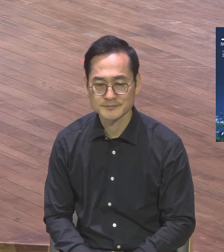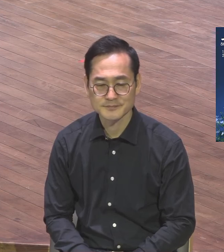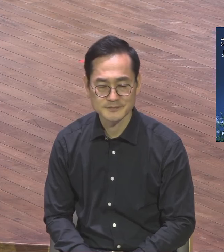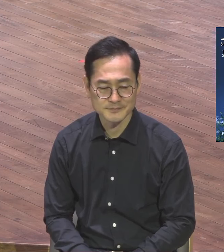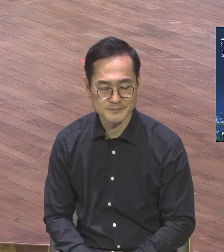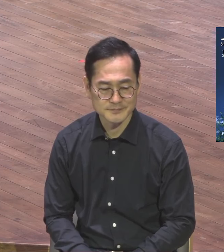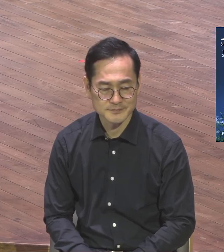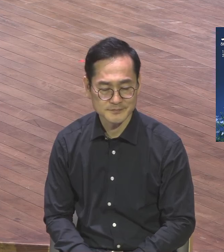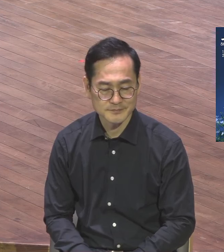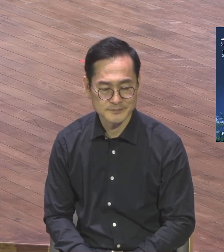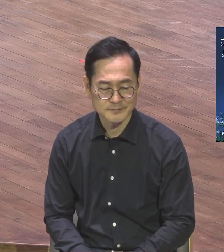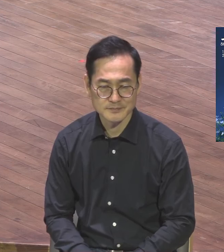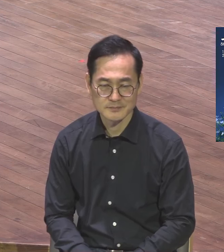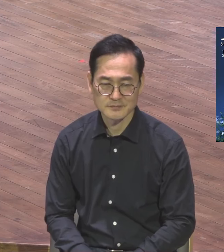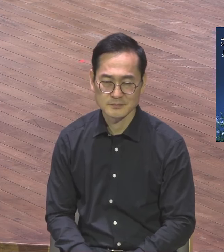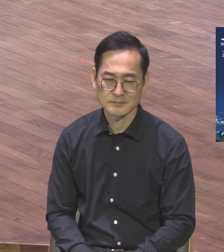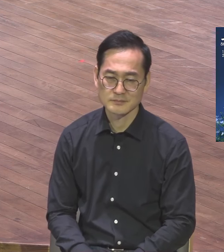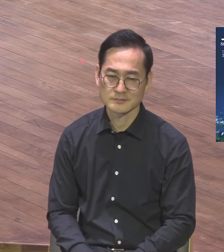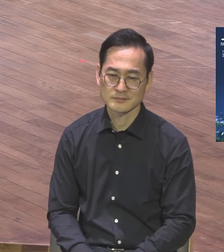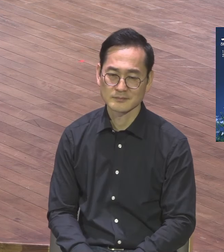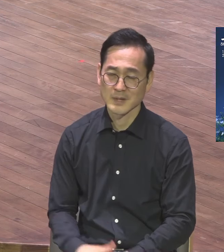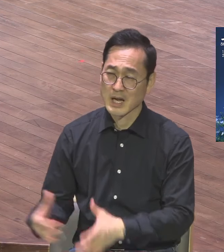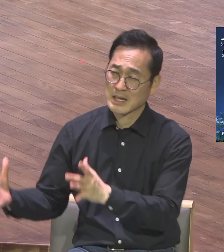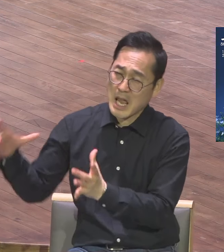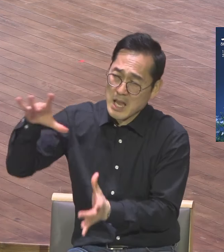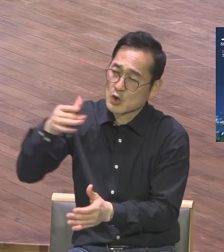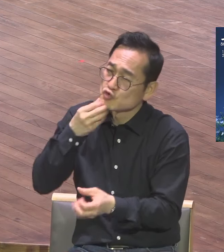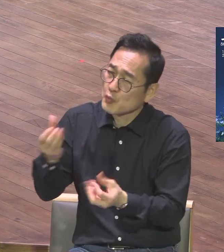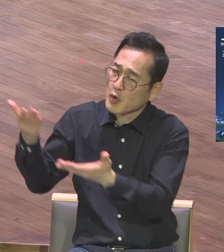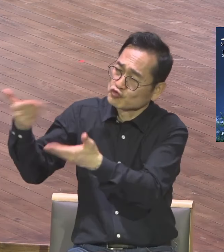어느 정도냐? 귀찮아.